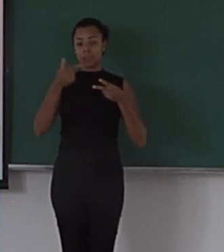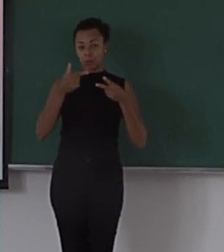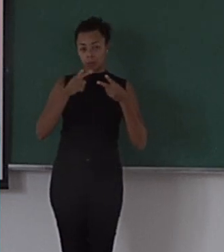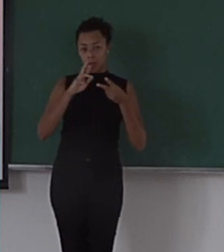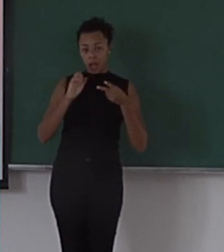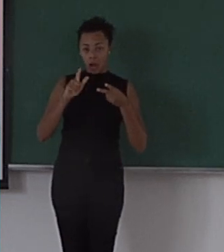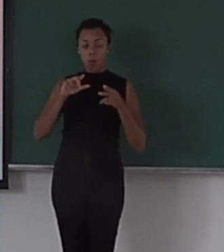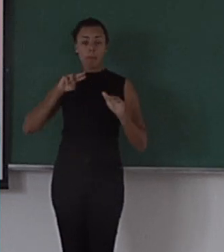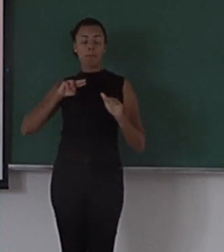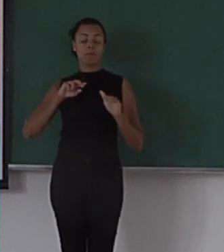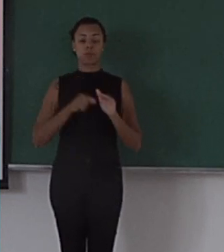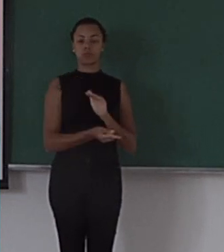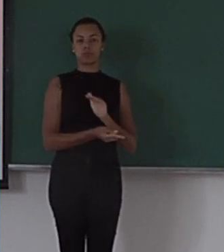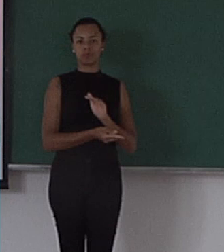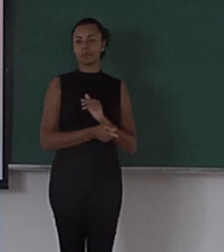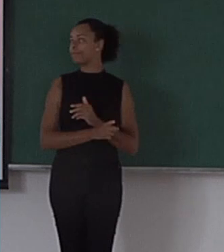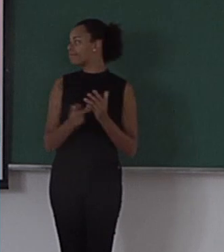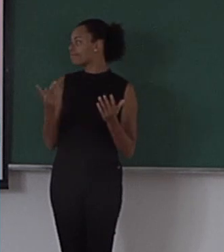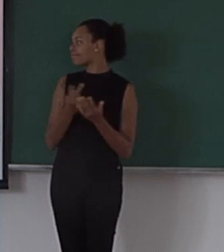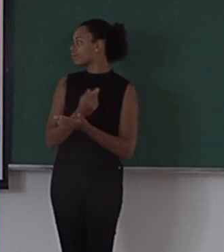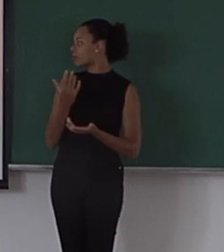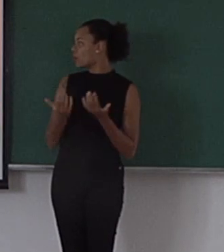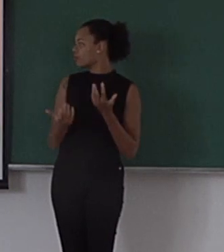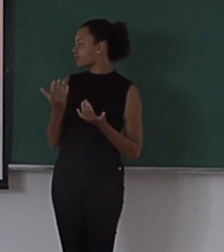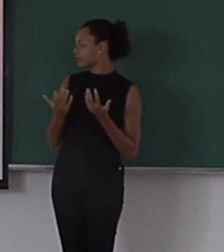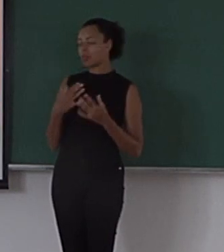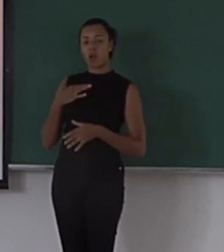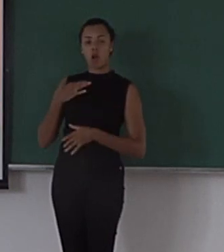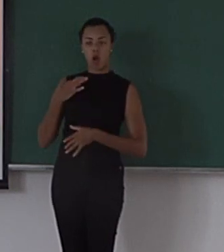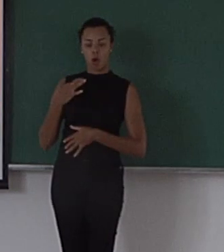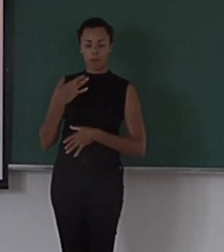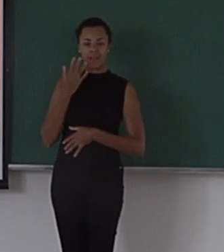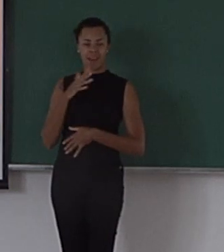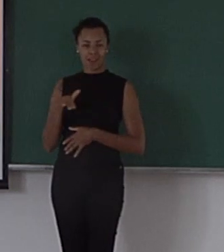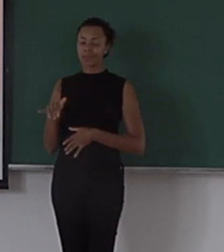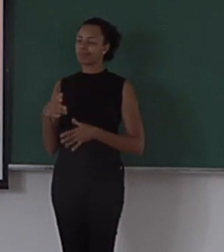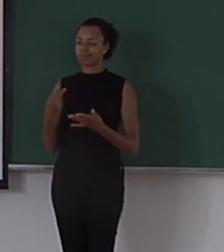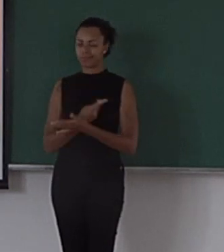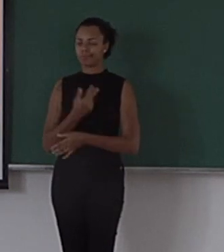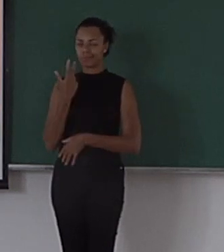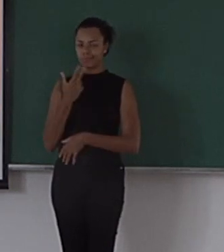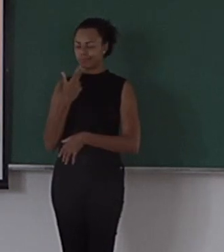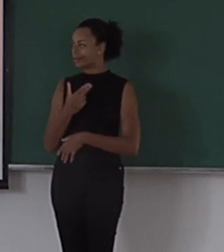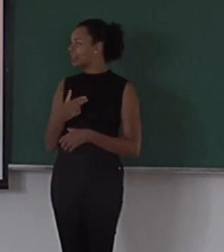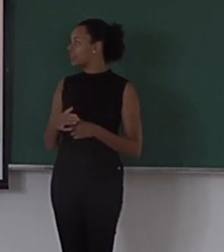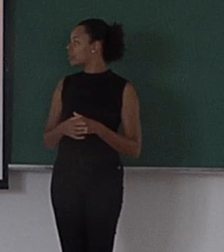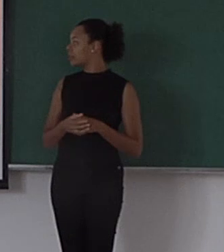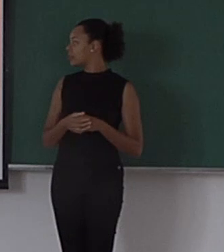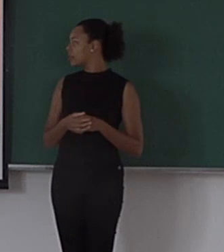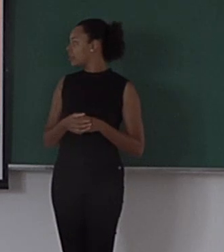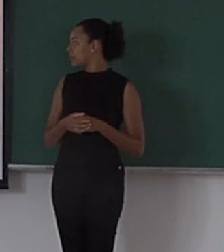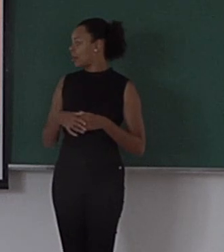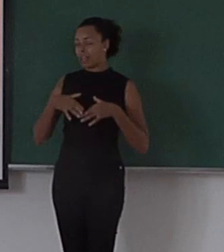queimadura por fogo, pegou fogo nas vestes da criança, isso é muito comum, né? E quando a gente vai tirar